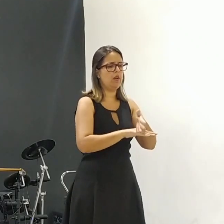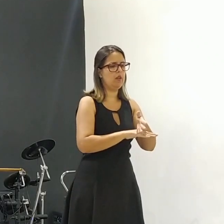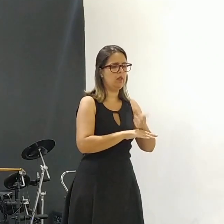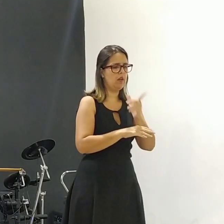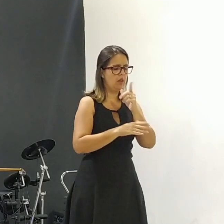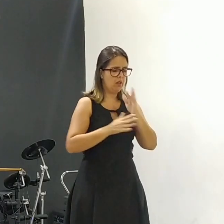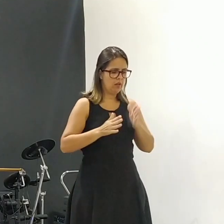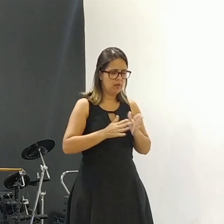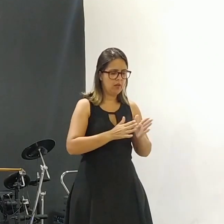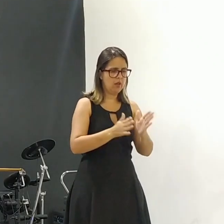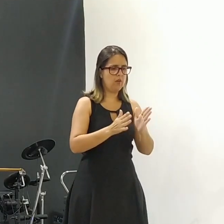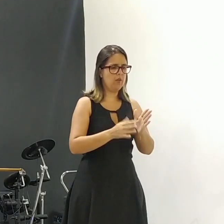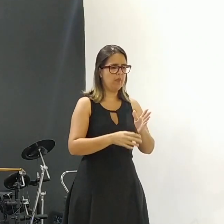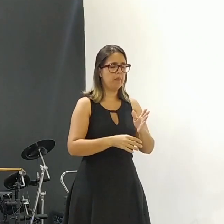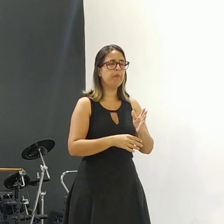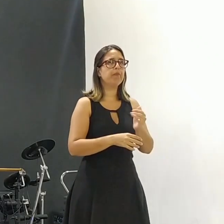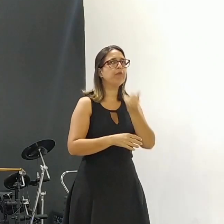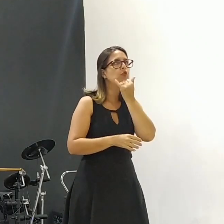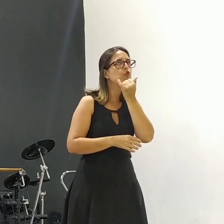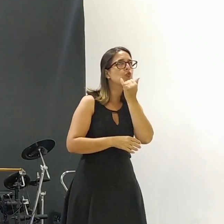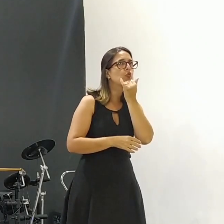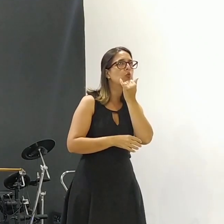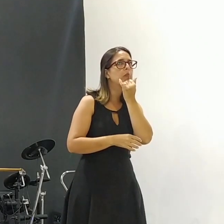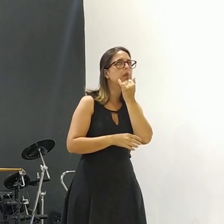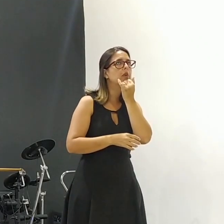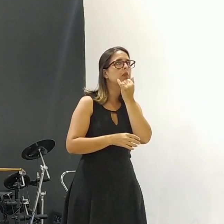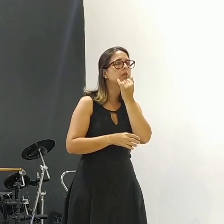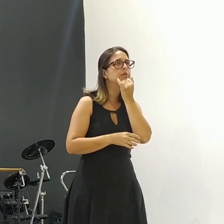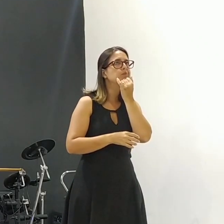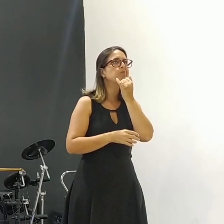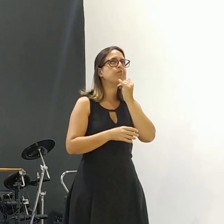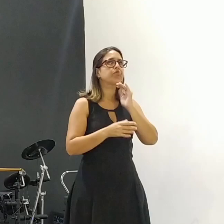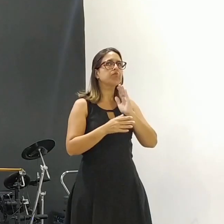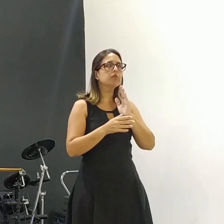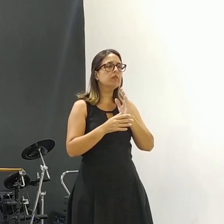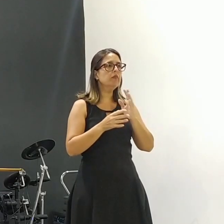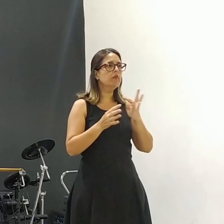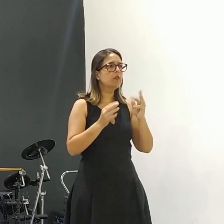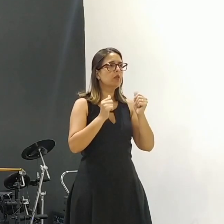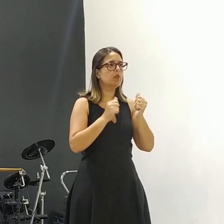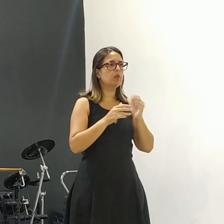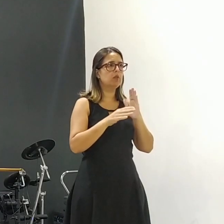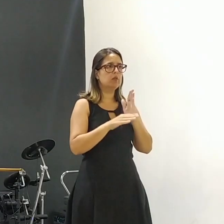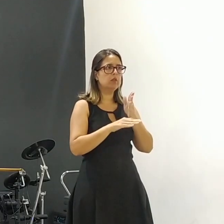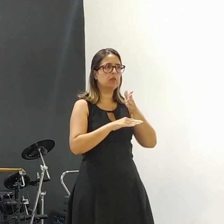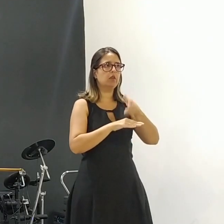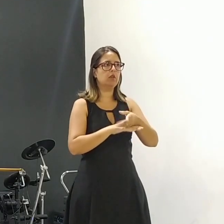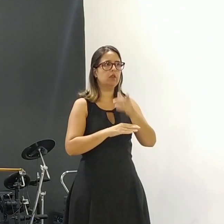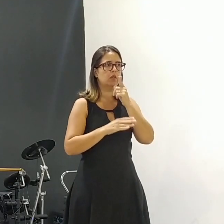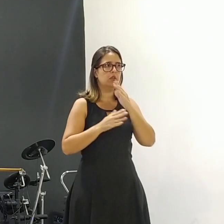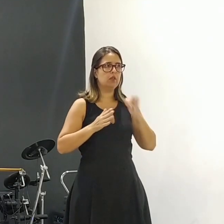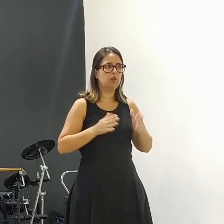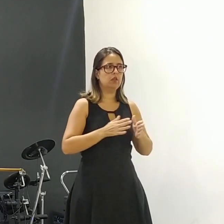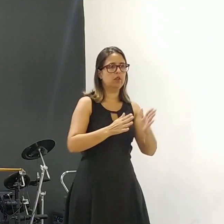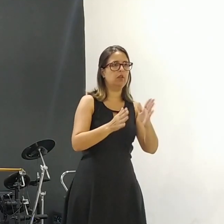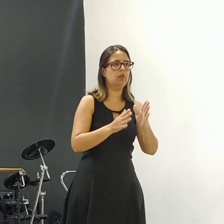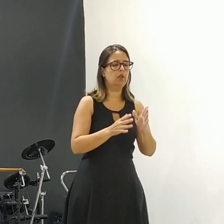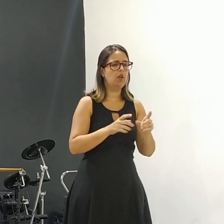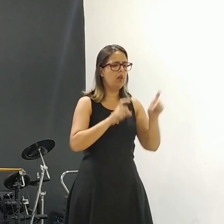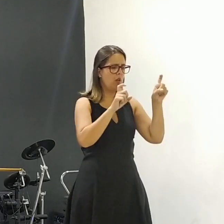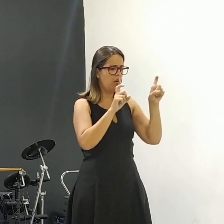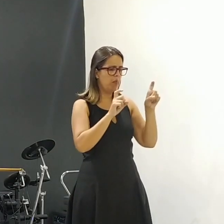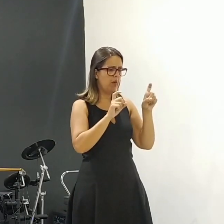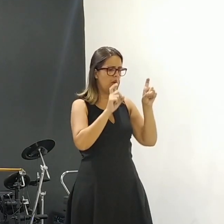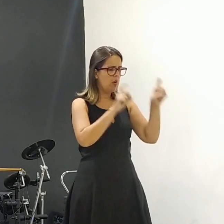esse ribeiro, e viverá, tudo por onde quer que entrar esse ribeiro. Será também que os